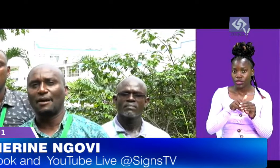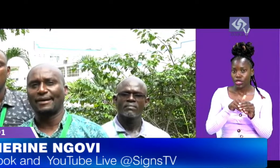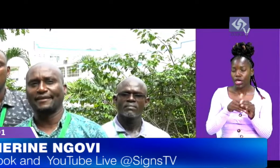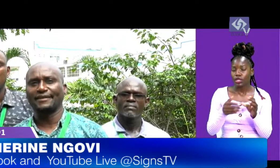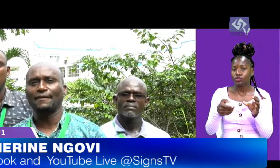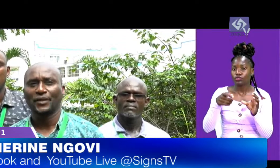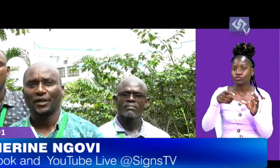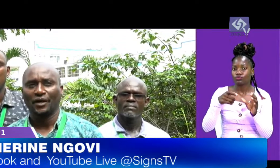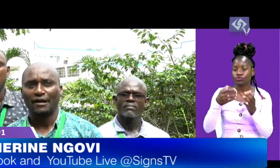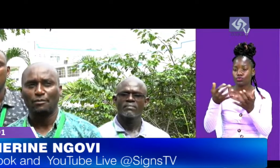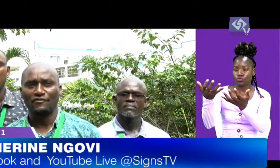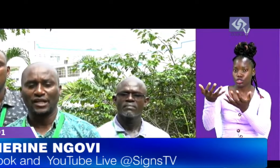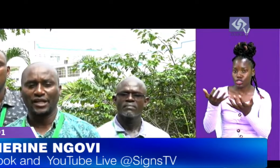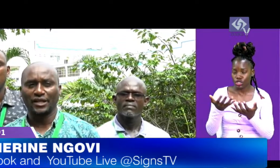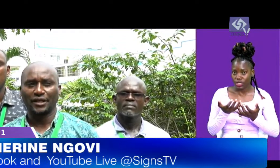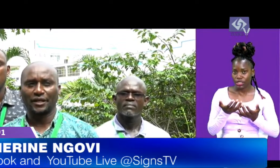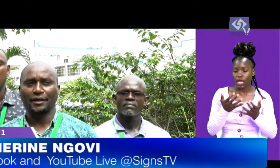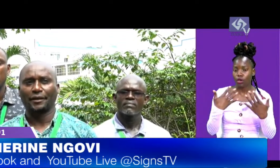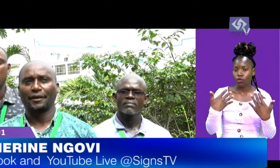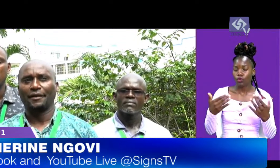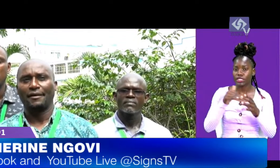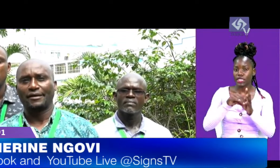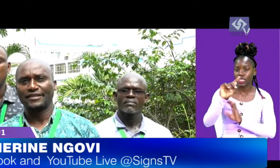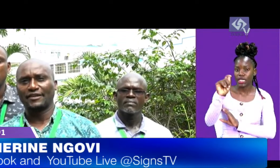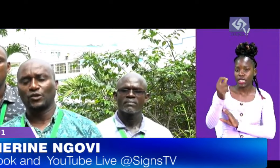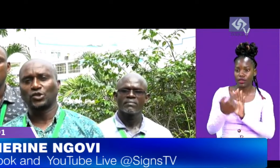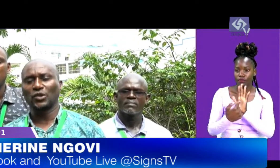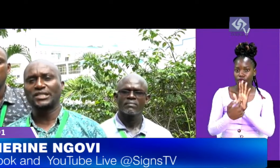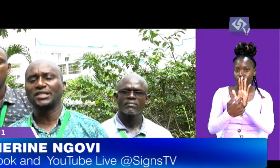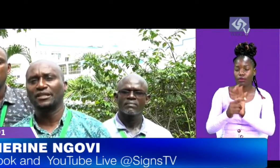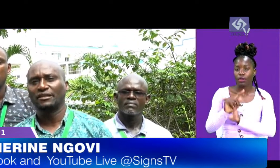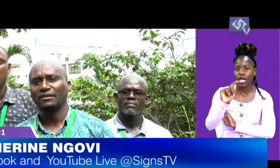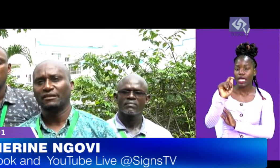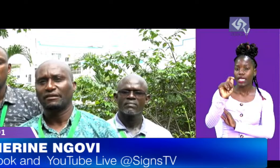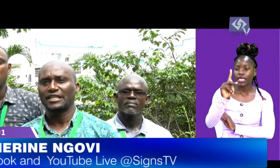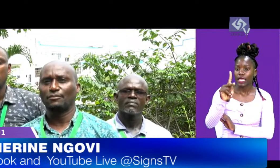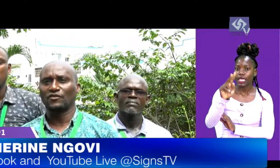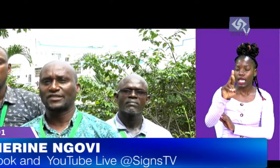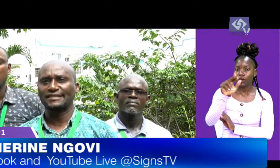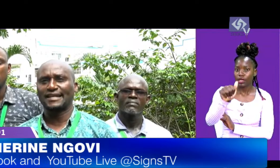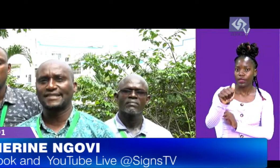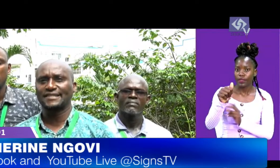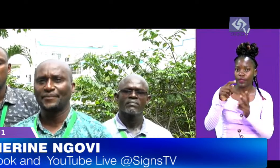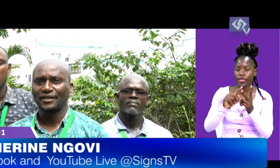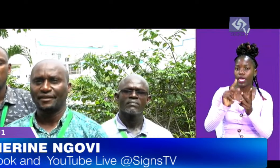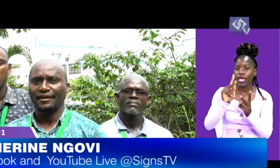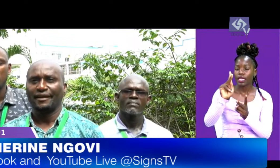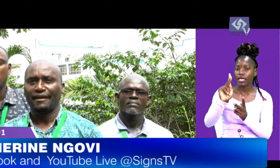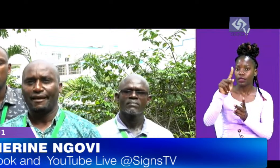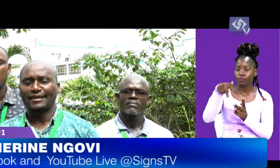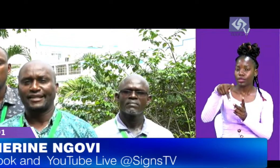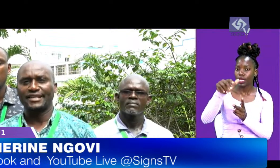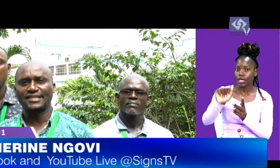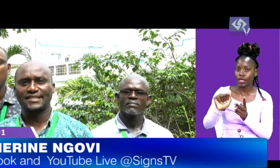hapa Kenya, kama vile Kenya Revenue Authority, Kenya Bureau of Standards,